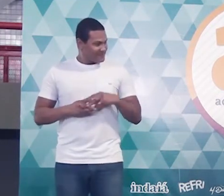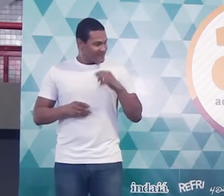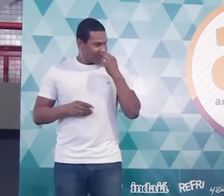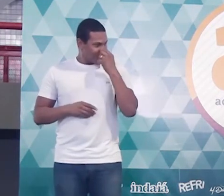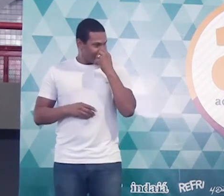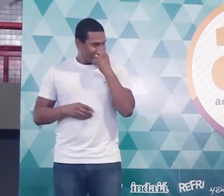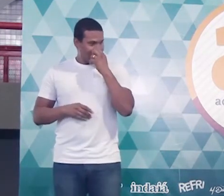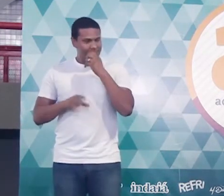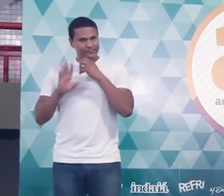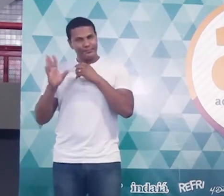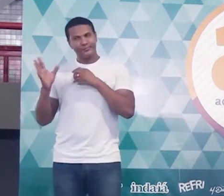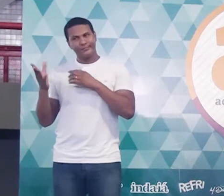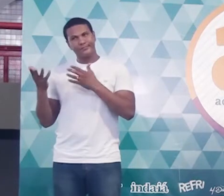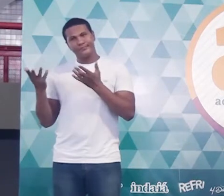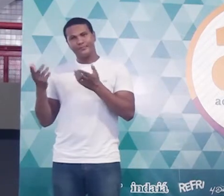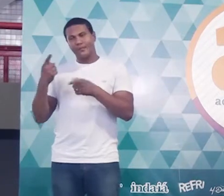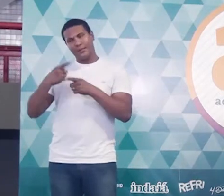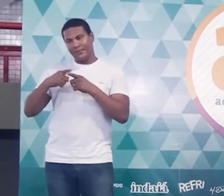Gente, é porque é o seguinte.